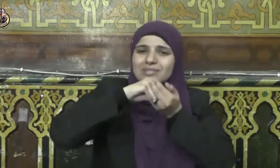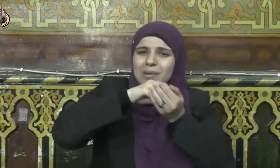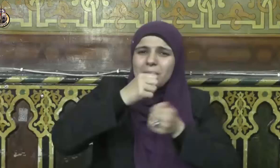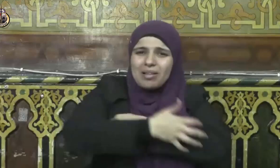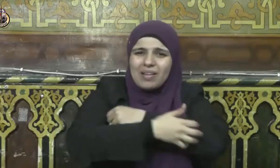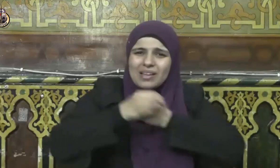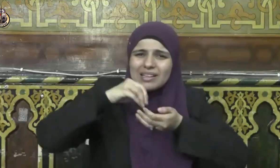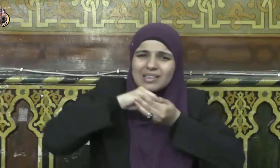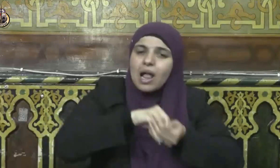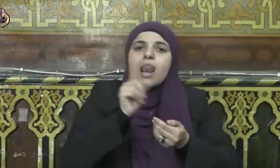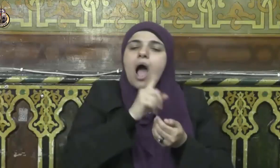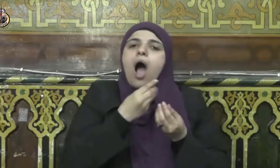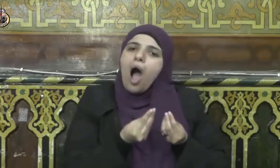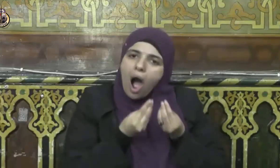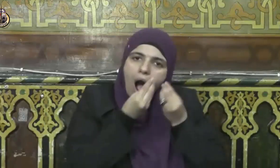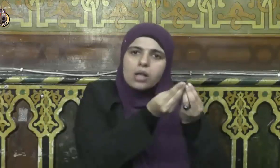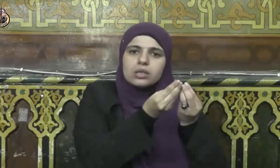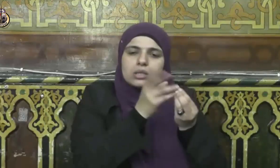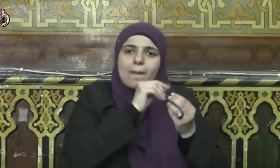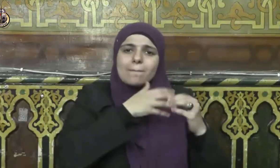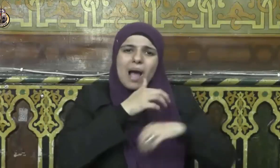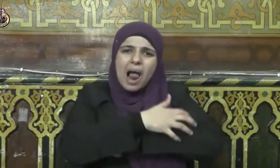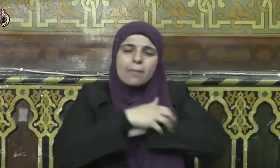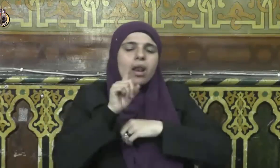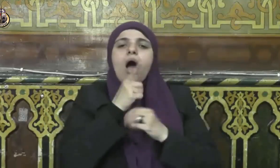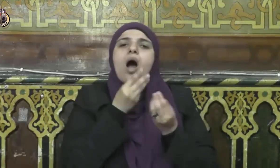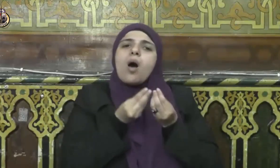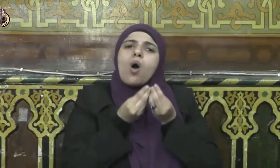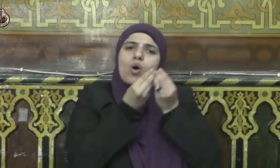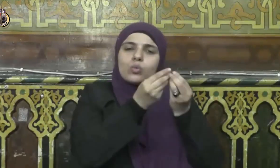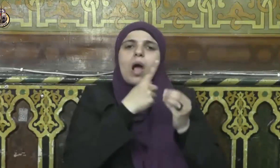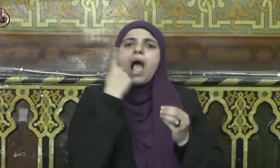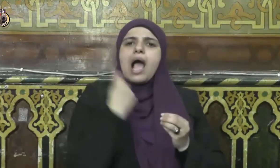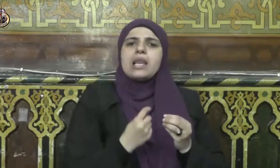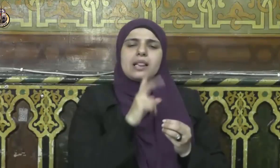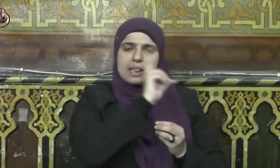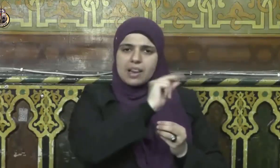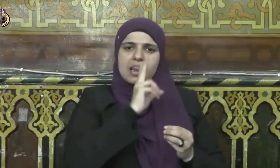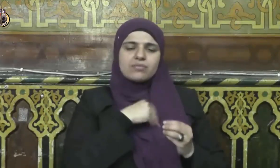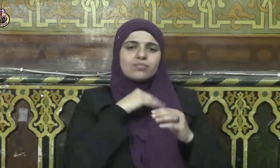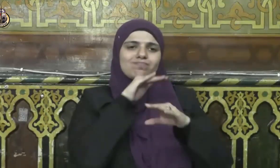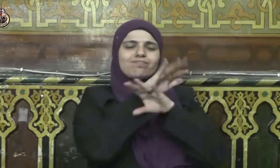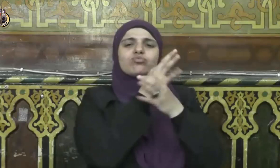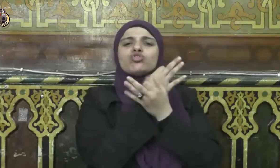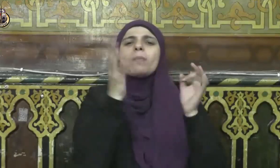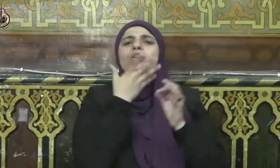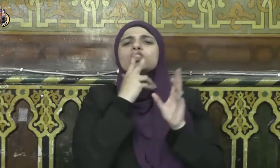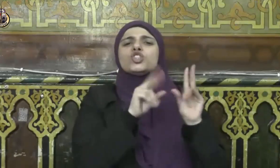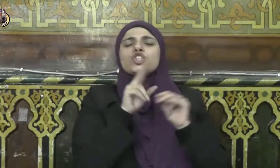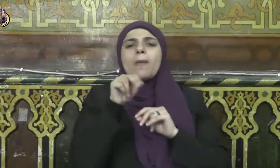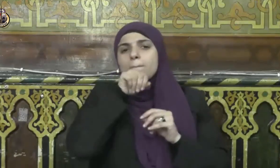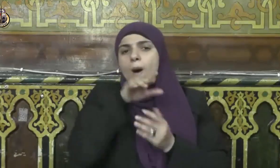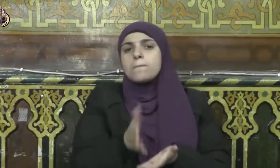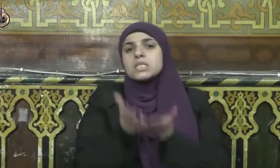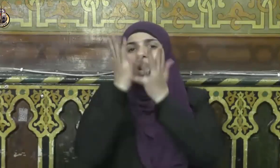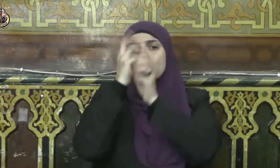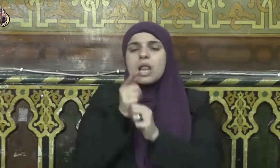عليهم ولا تصدقوا إليهم، وإنما قال أغنوهم، ترغيبا منه صلى الله